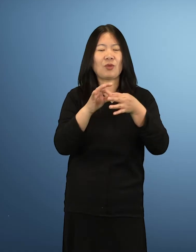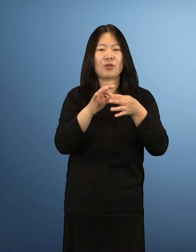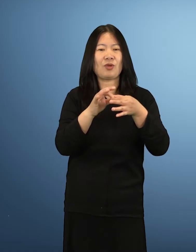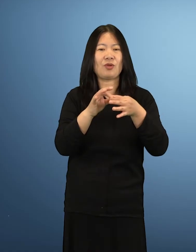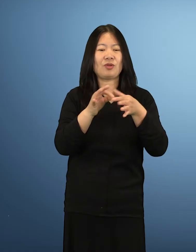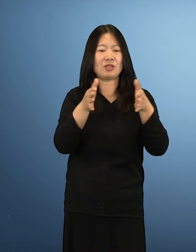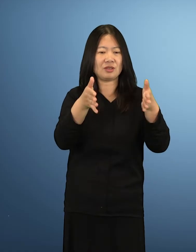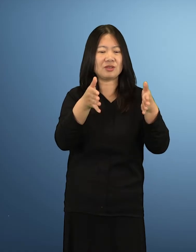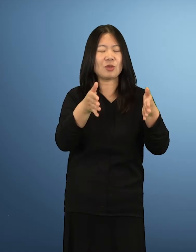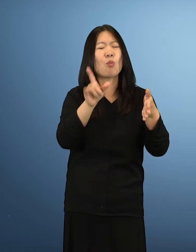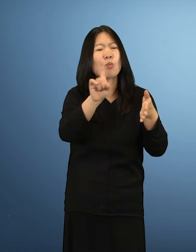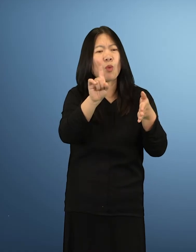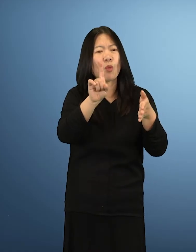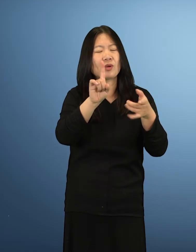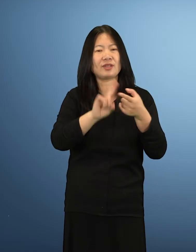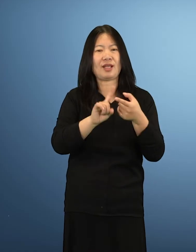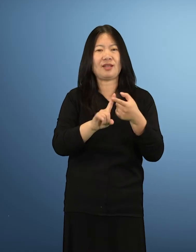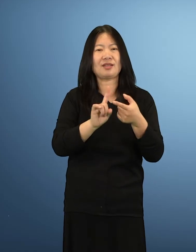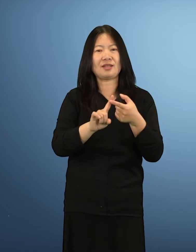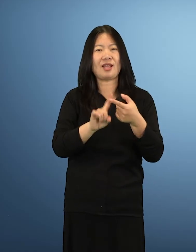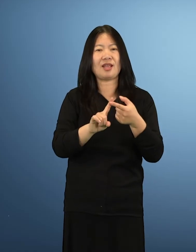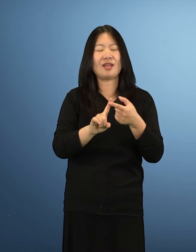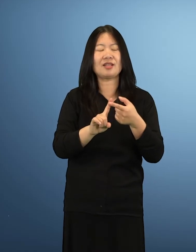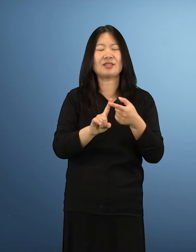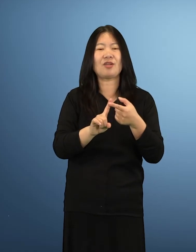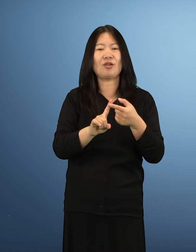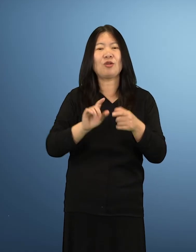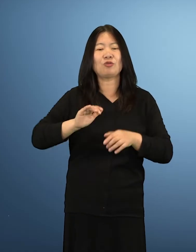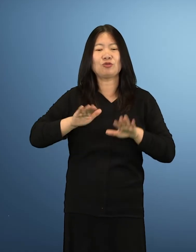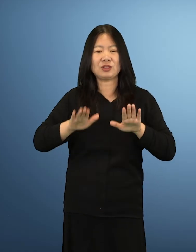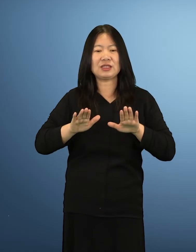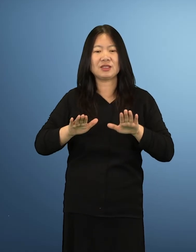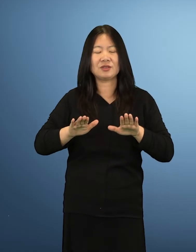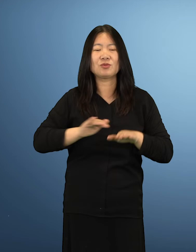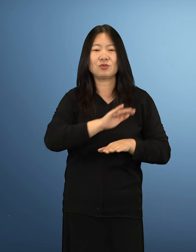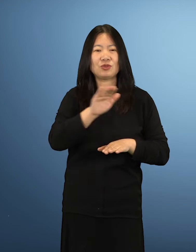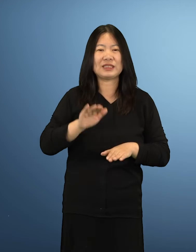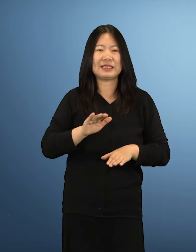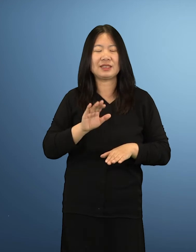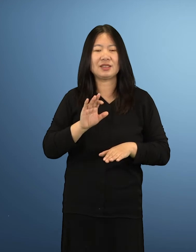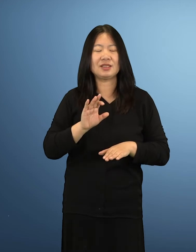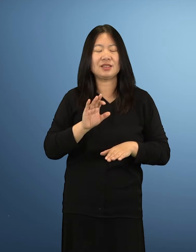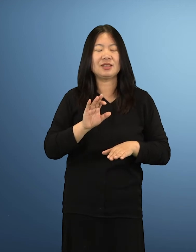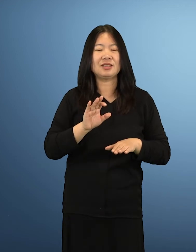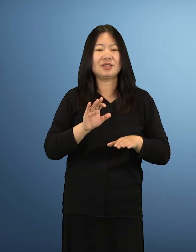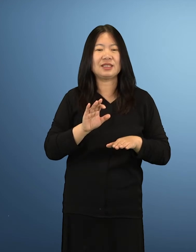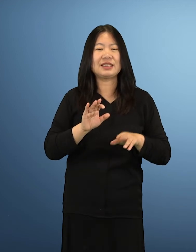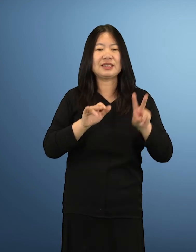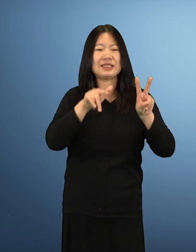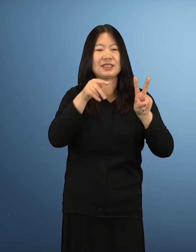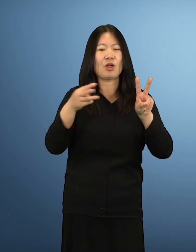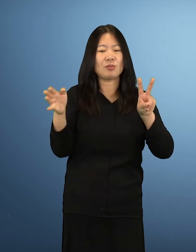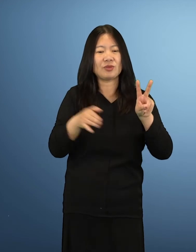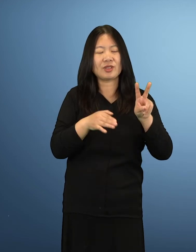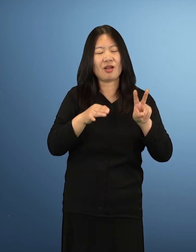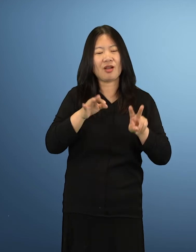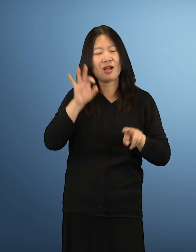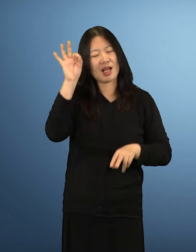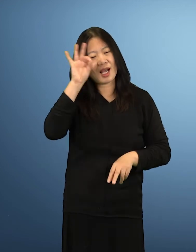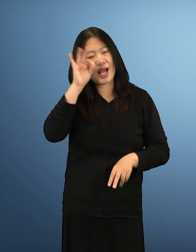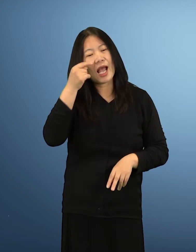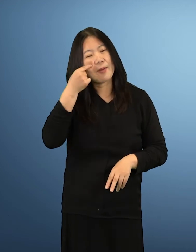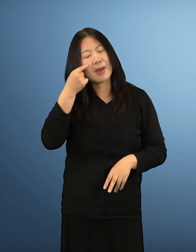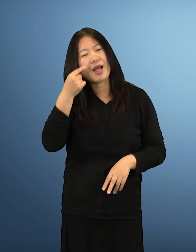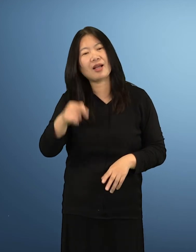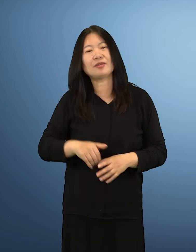그러면 이제 그 연결고리를 찾아 오늘 본문이 되는 2절서부터 한번